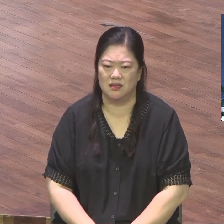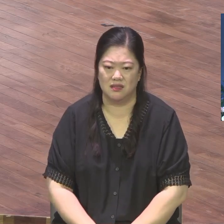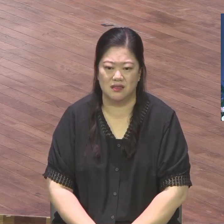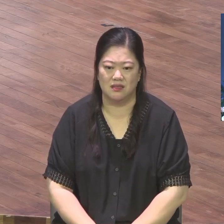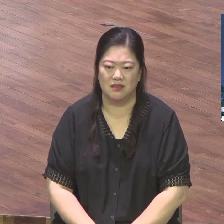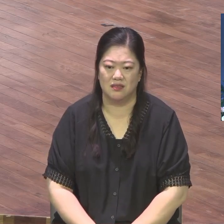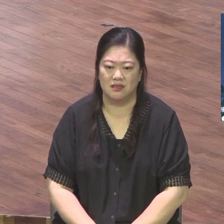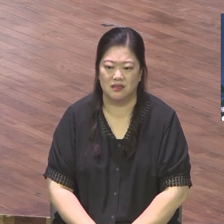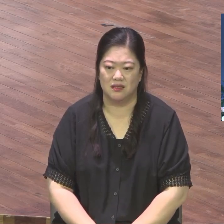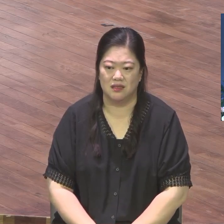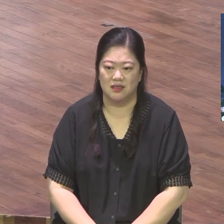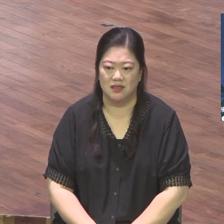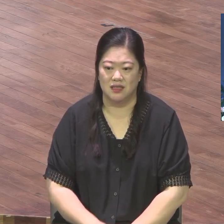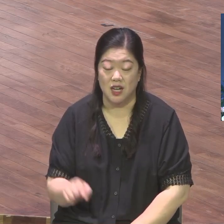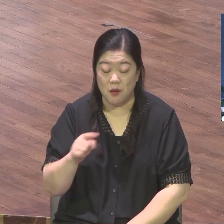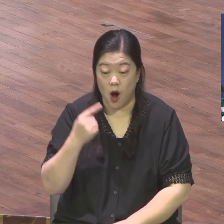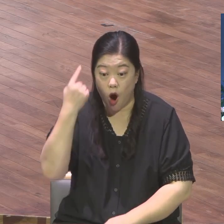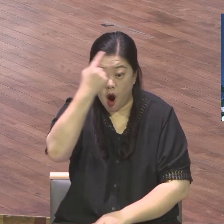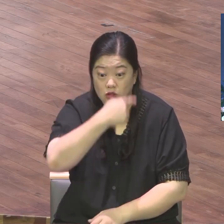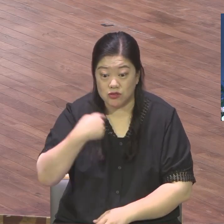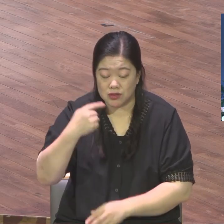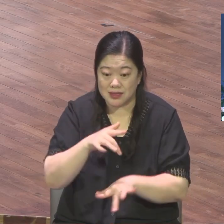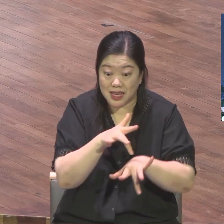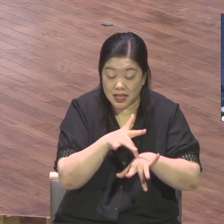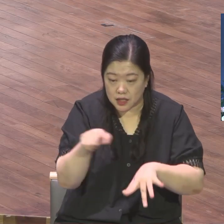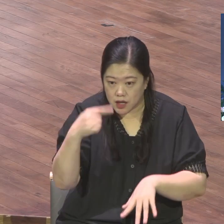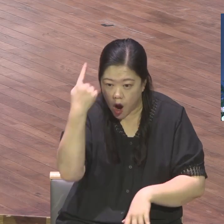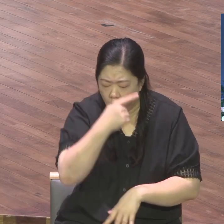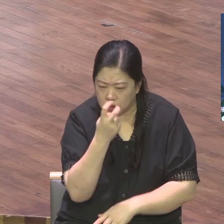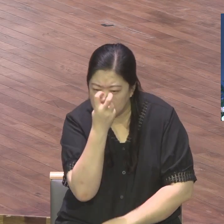사단의 기가 막히게 표착을 하지요.